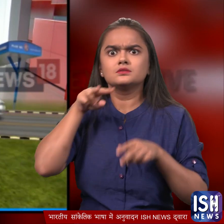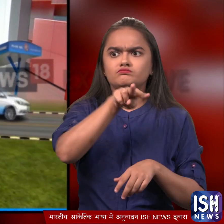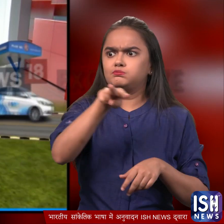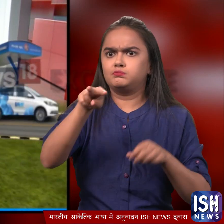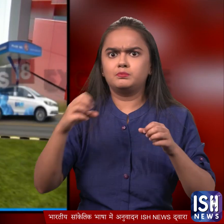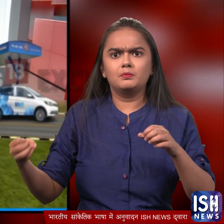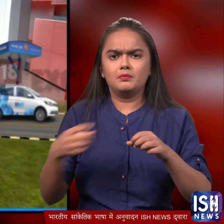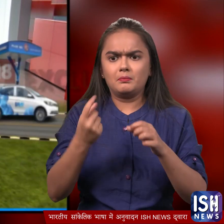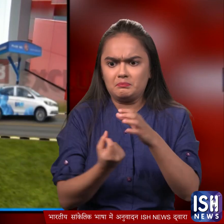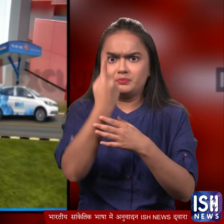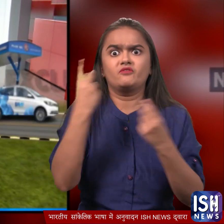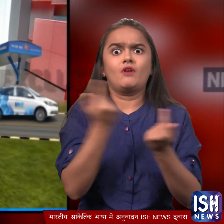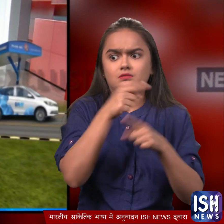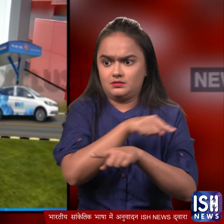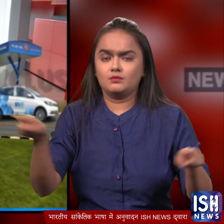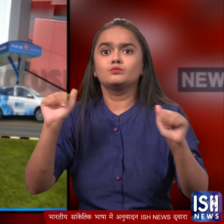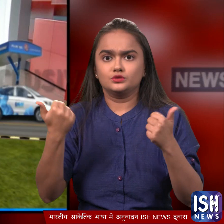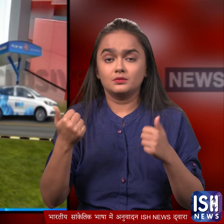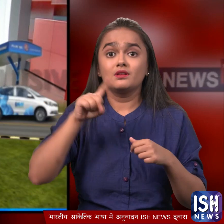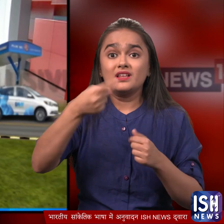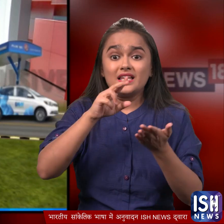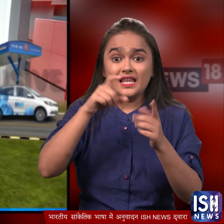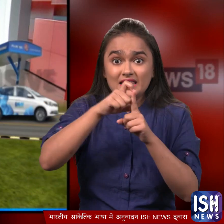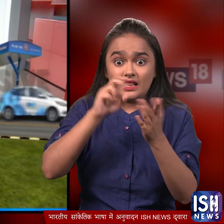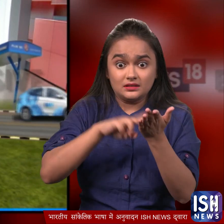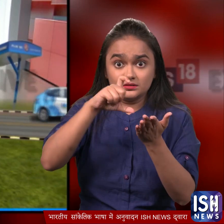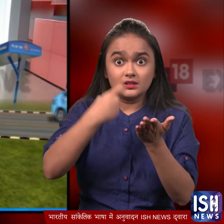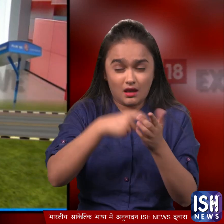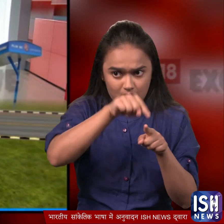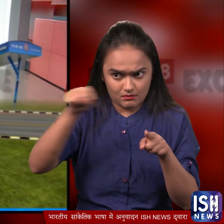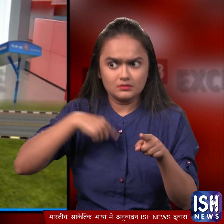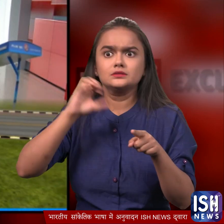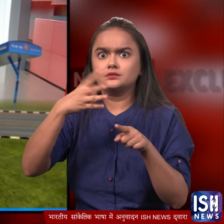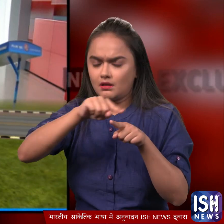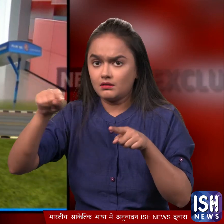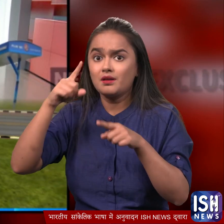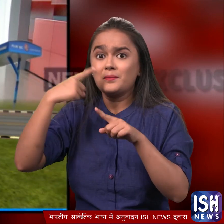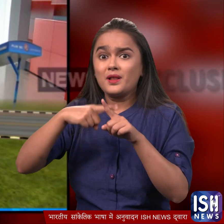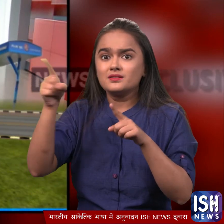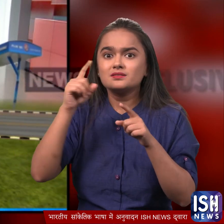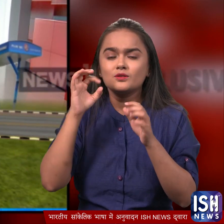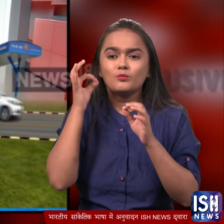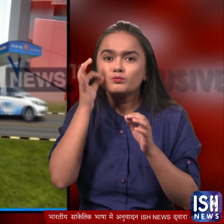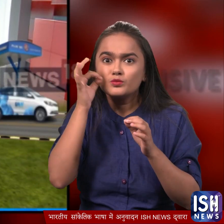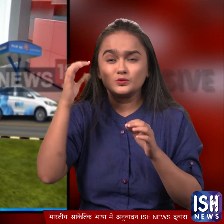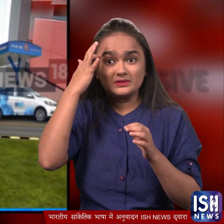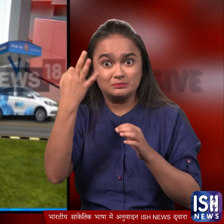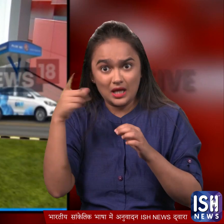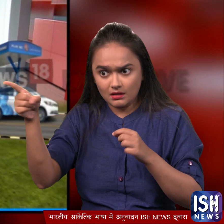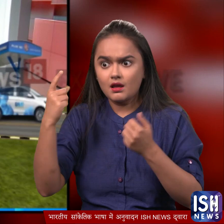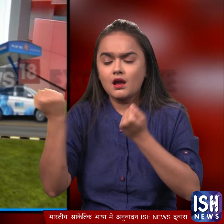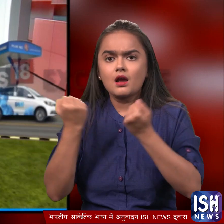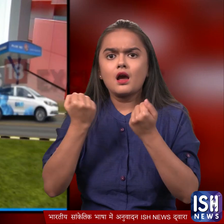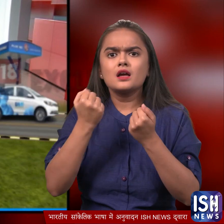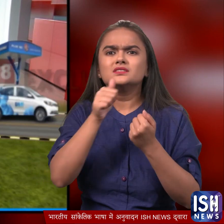की सुविधा हो। प्रोजेक्ट के पहले चरण में दिल्ली समेत पूरे NCR में इस तरह के चार्जिंग स्टेशन लगाए जाएंगे। ब्लू स्मार्ट पहले से इलेक्ट्रिक